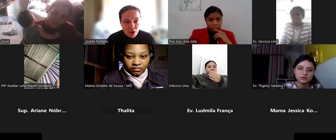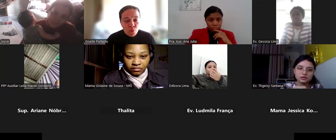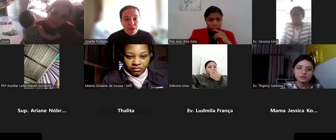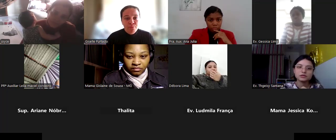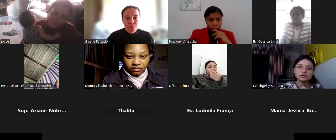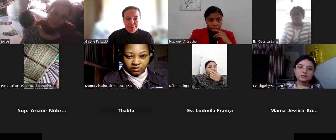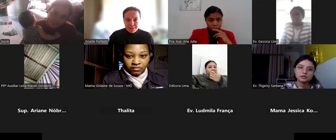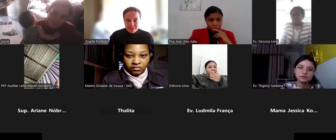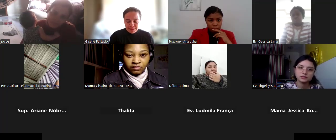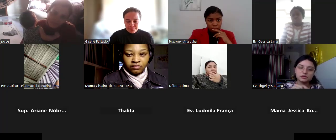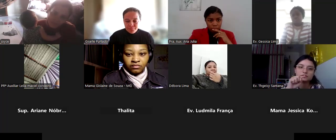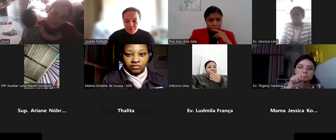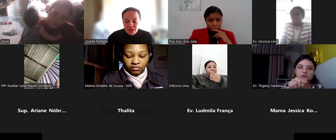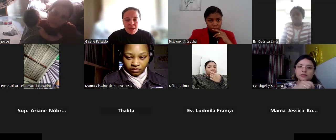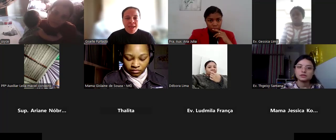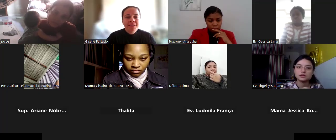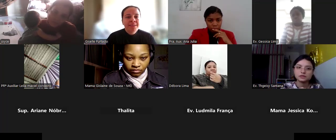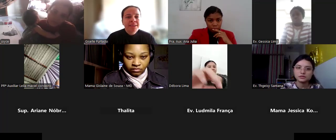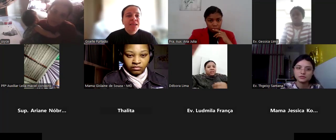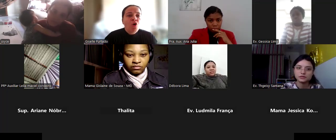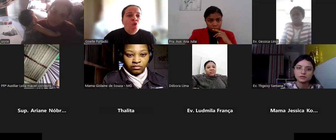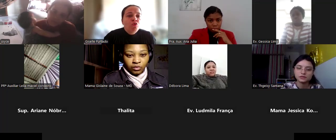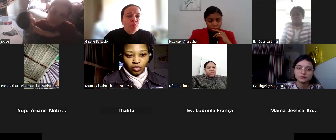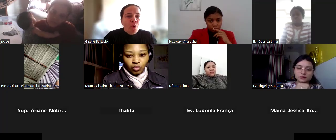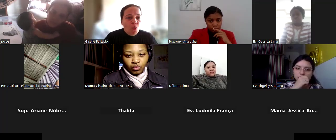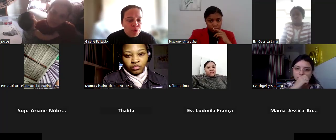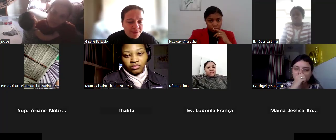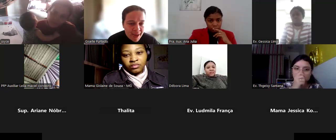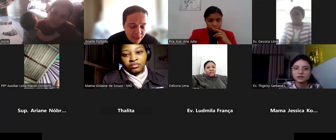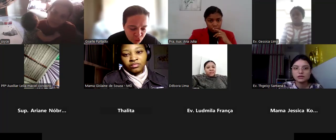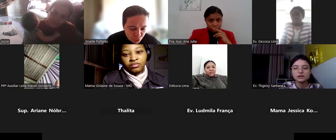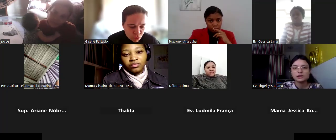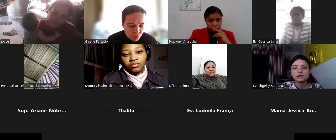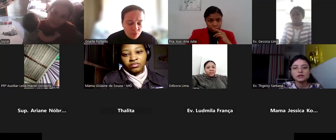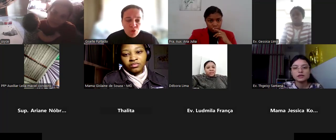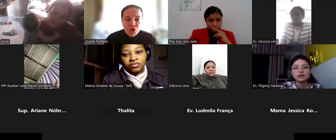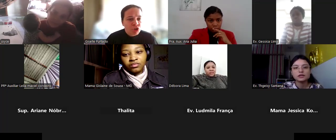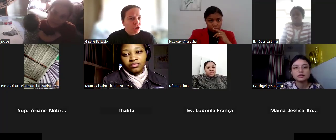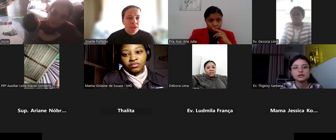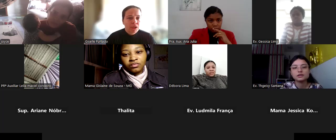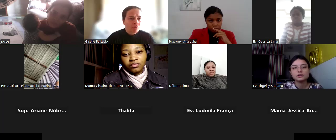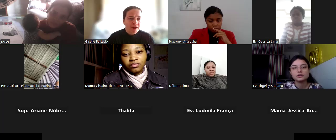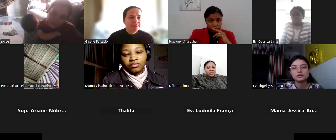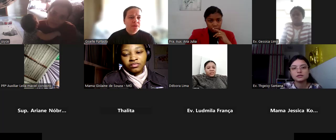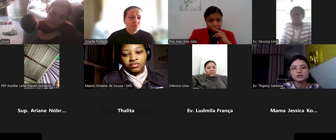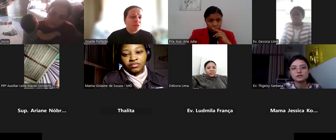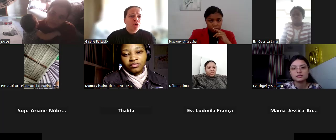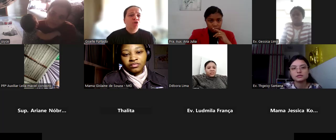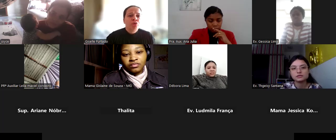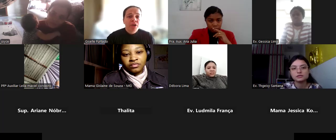com ele por escrita. Existem alguns poucos casos, hoje em dia não mais, né? Você pode encontrar